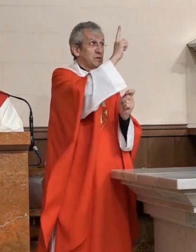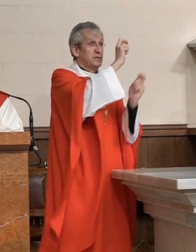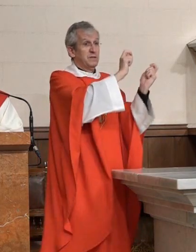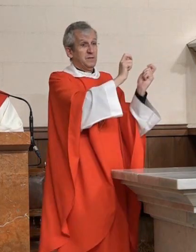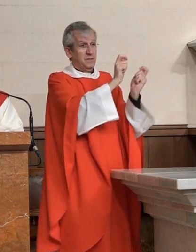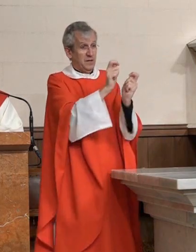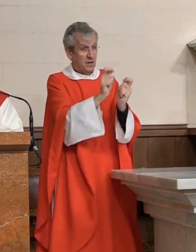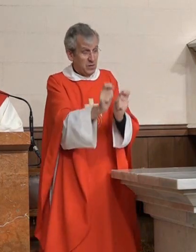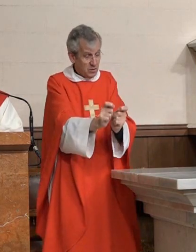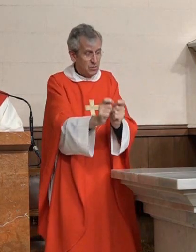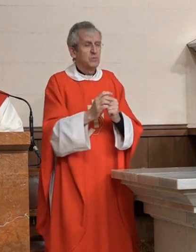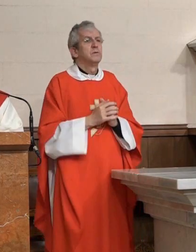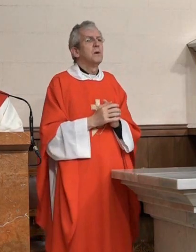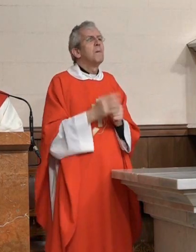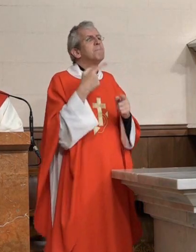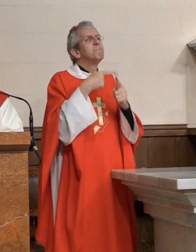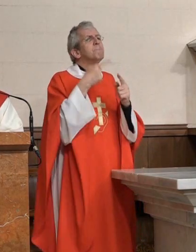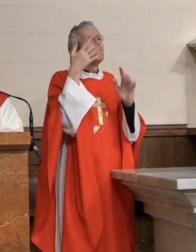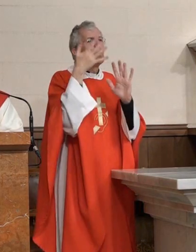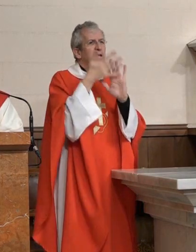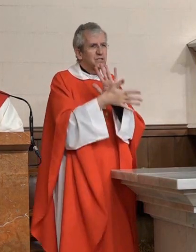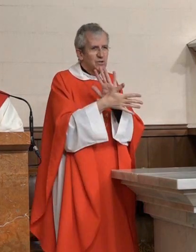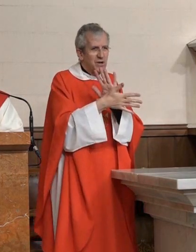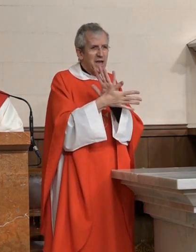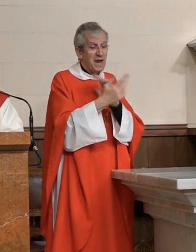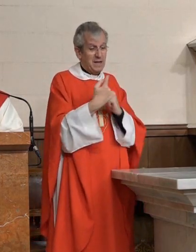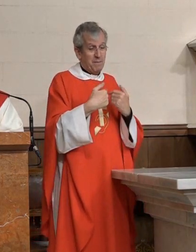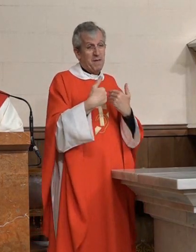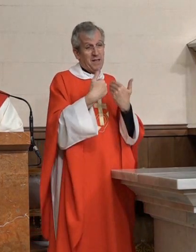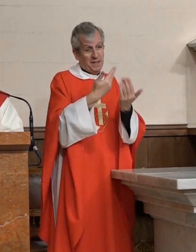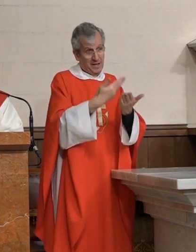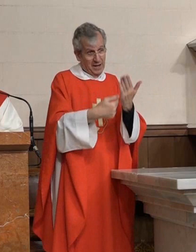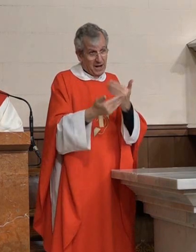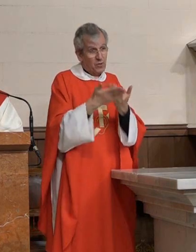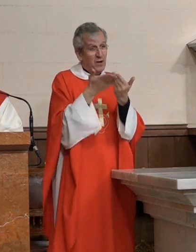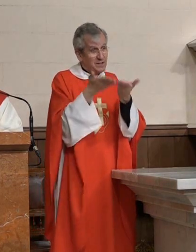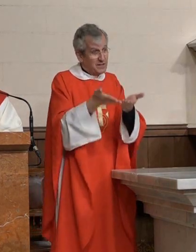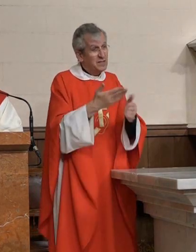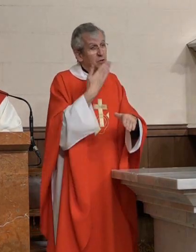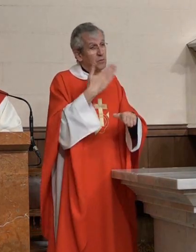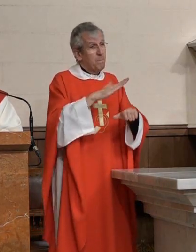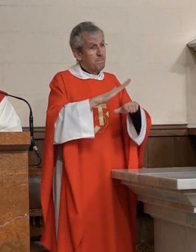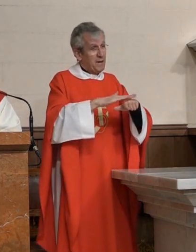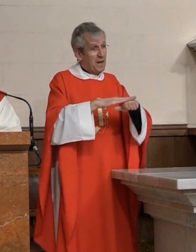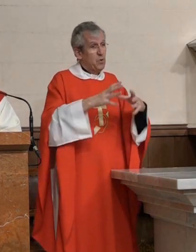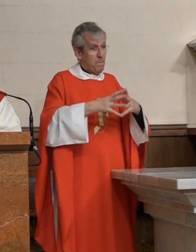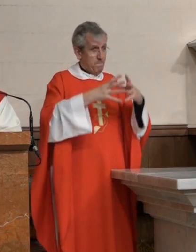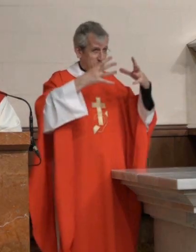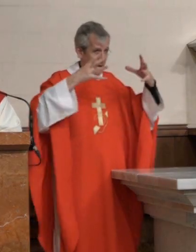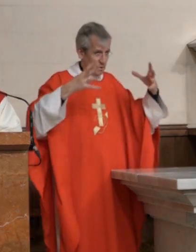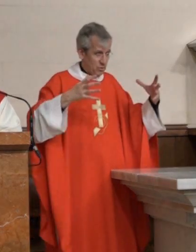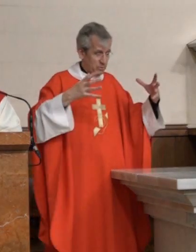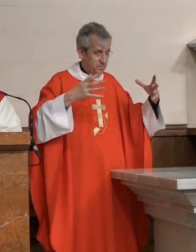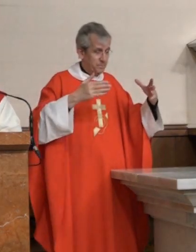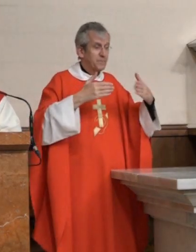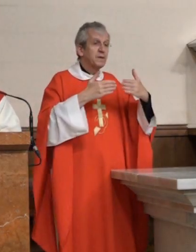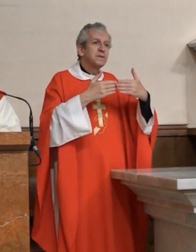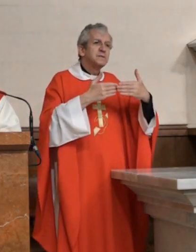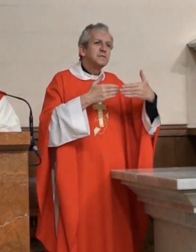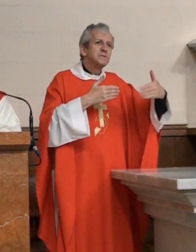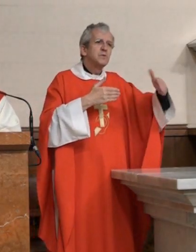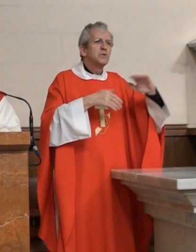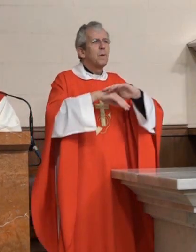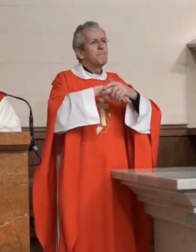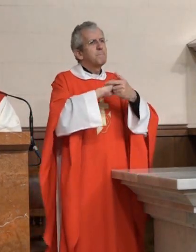lo alto. Por eso, el que me ha entregado a ti tiene un pecado mayor. Desde ese momento,